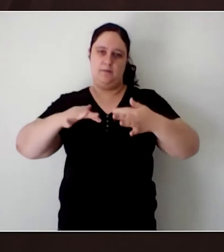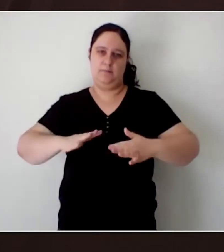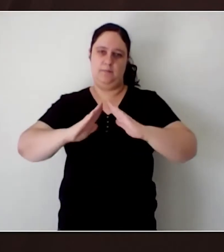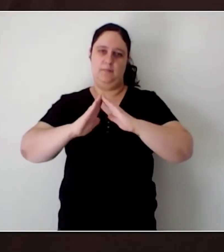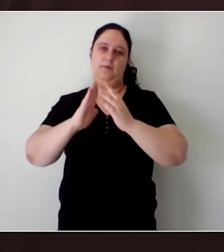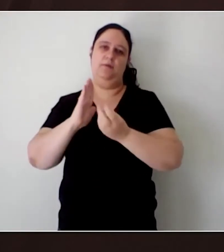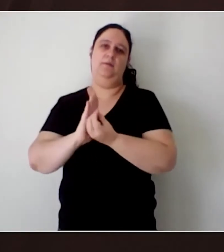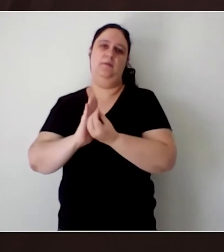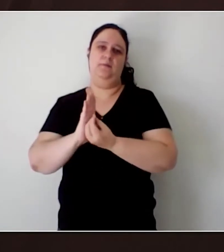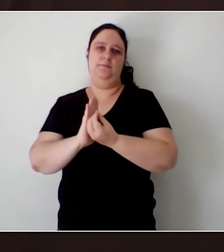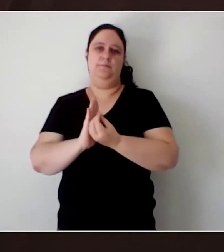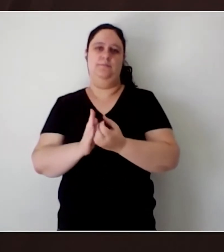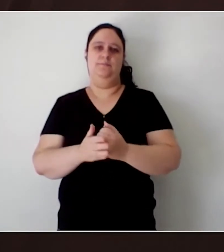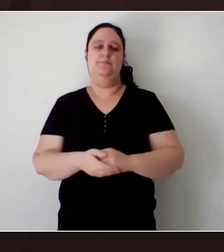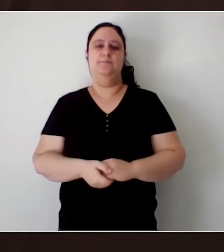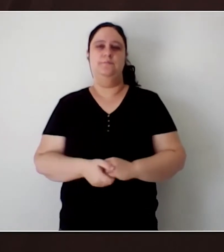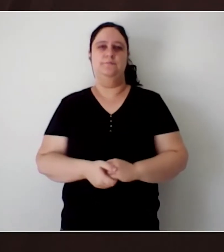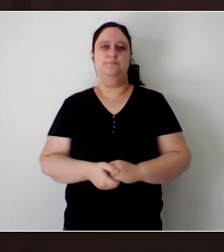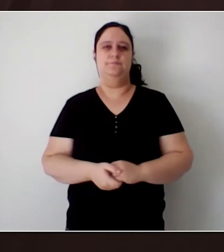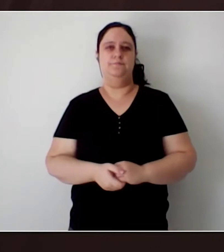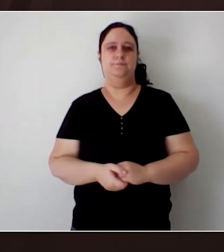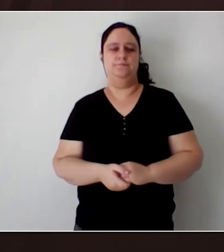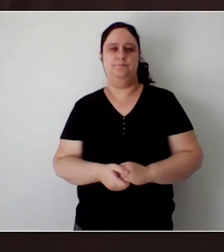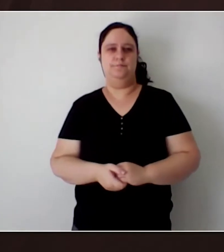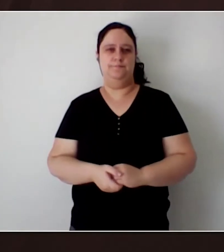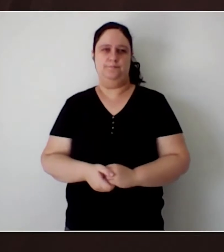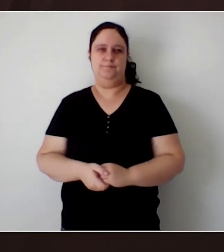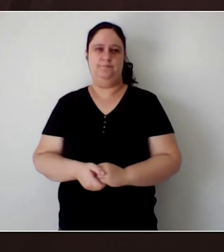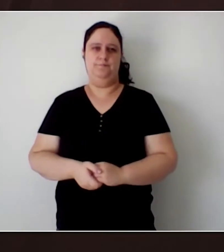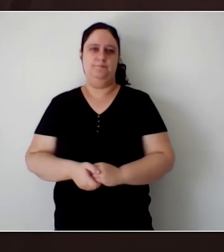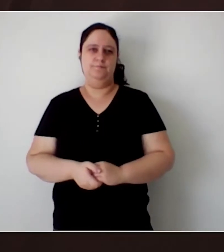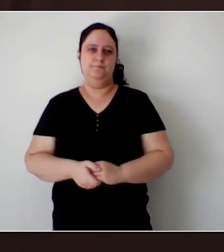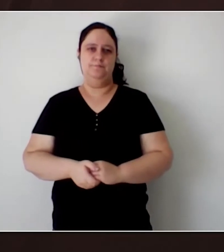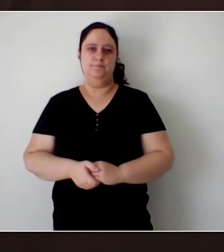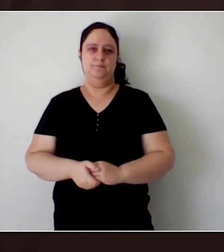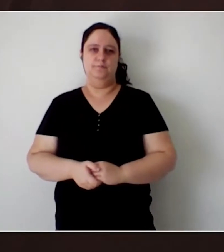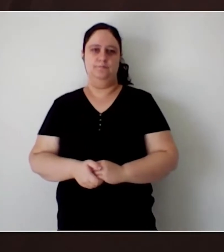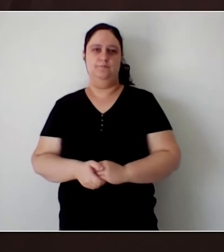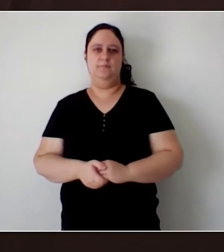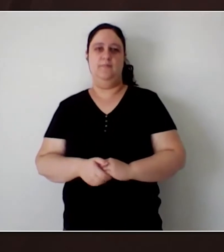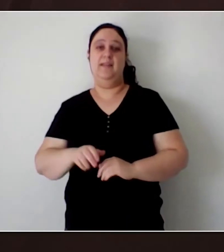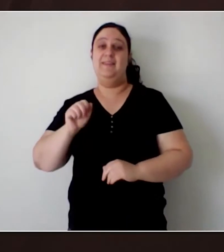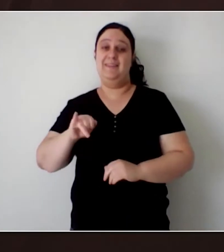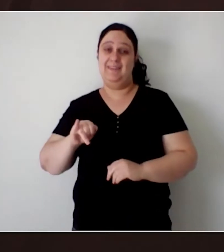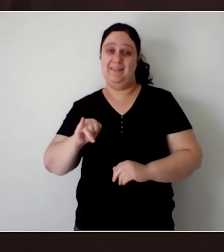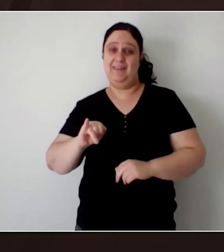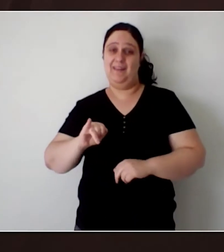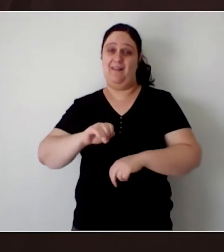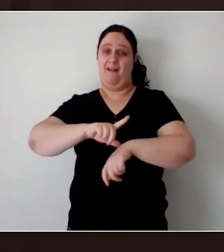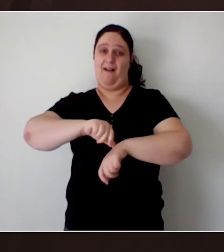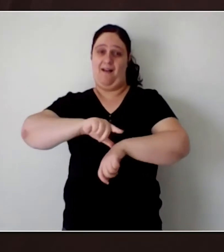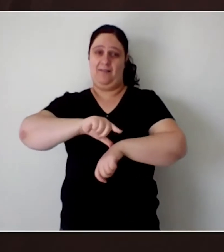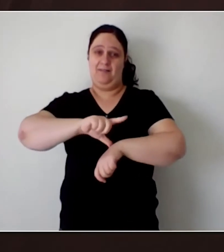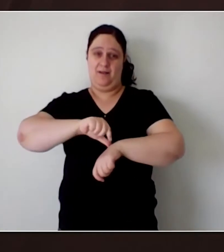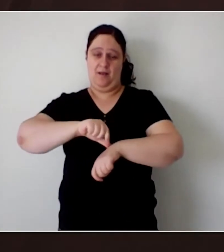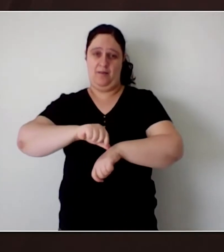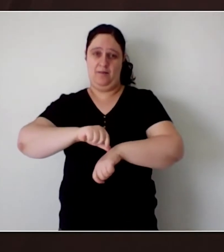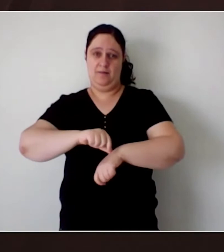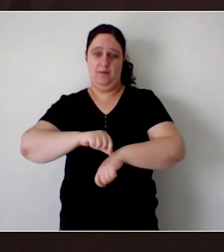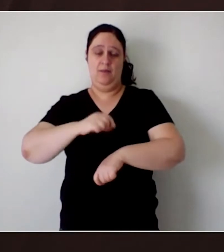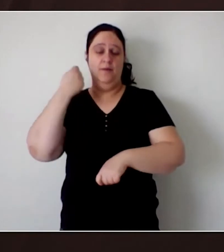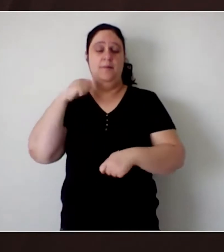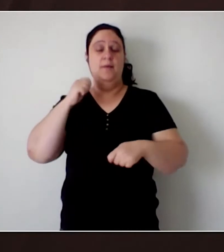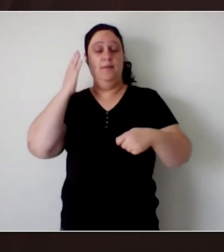Tá? 1 Timóteo 3,15. Para que, se eu tardar, fique ciente de como se